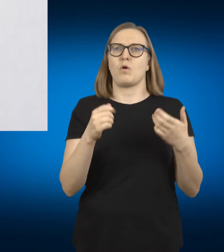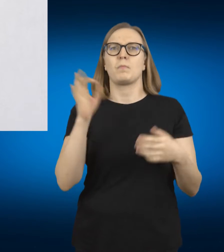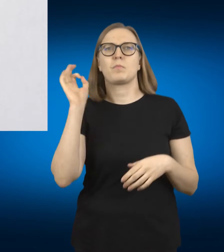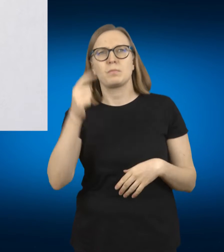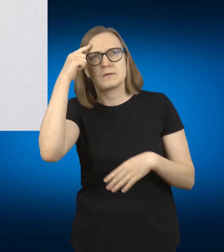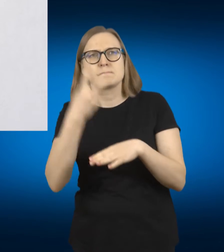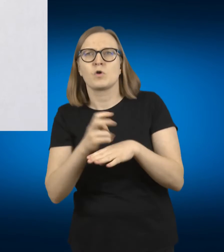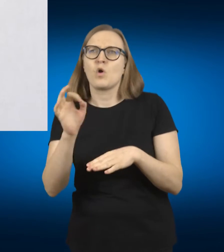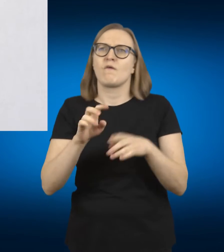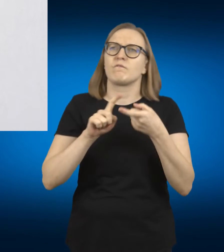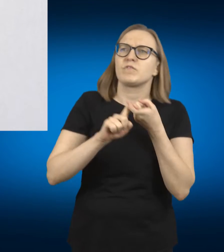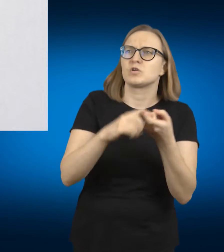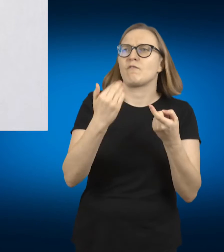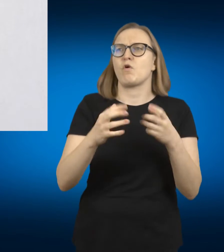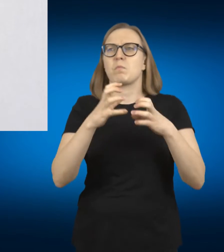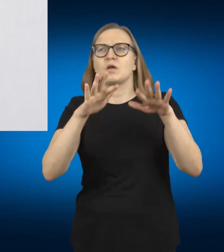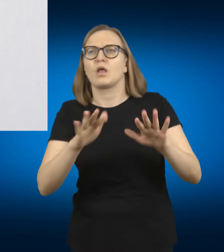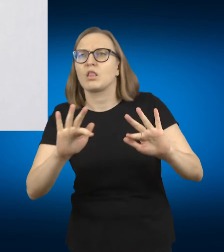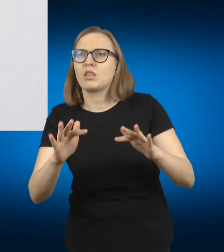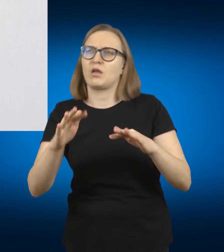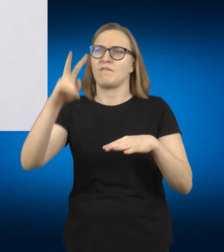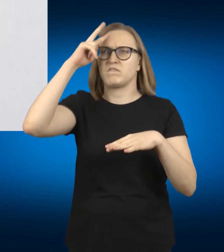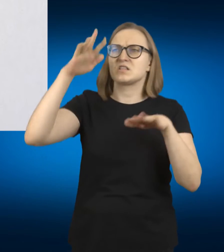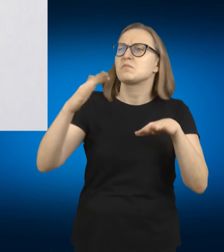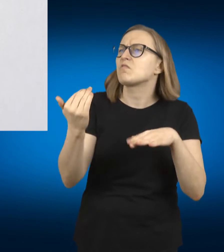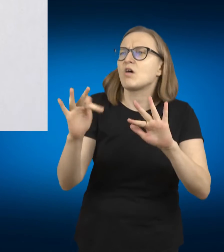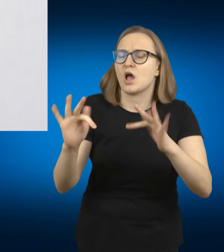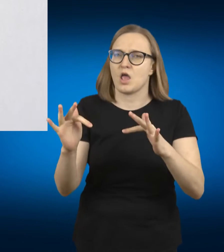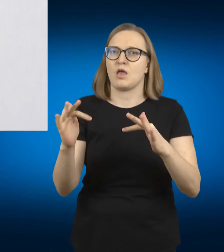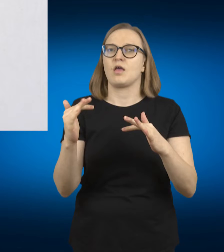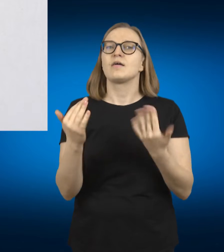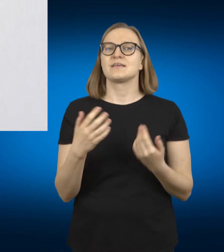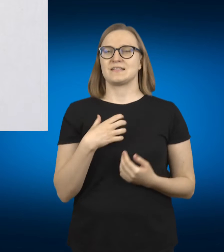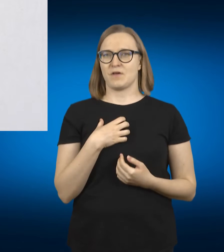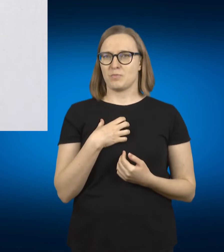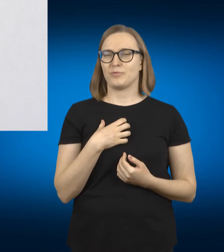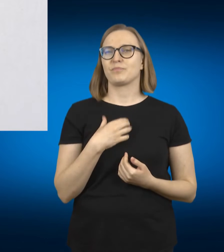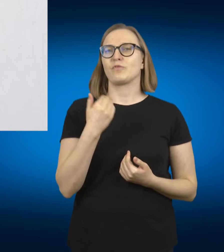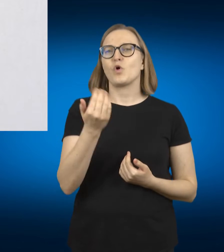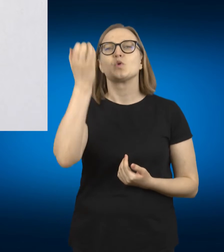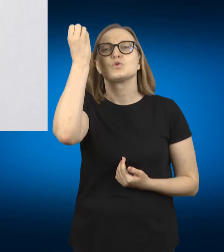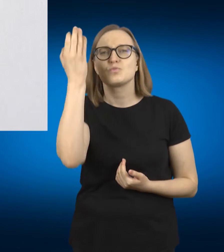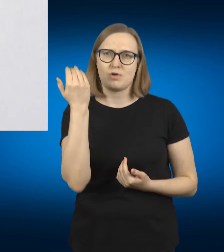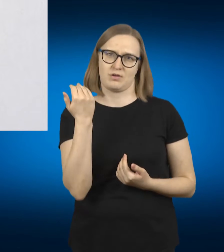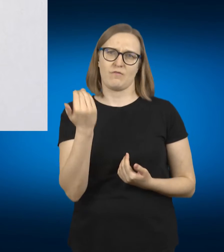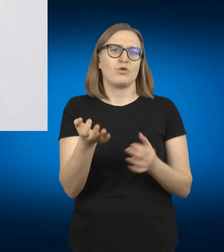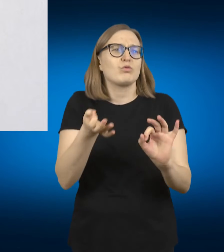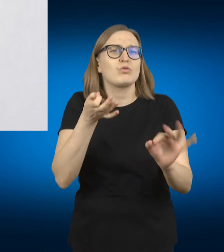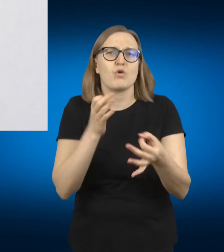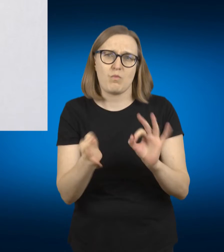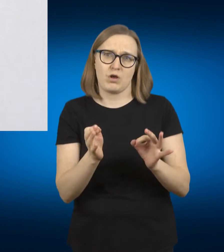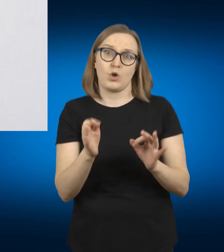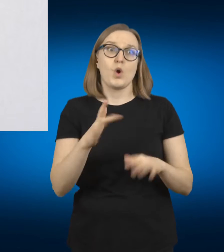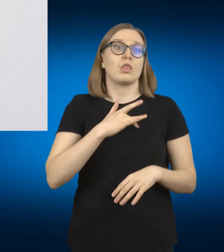situaciją šalyje ar pasaulyje ir panašiai. Labai svarbu suprasti, kad tai yra suprantama ir normalu nerimauti arba bijoti